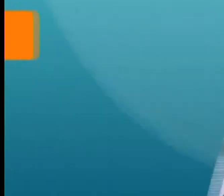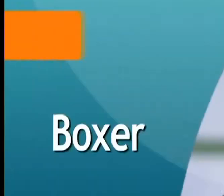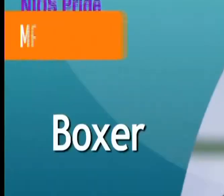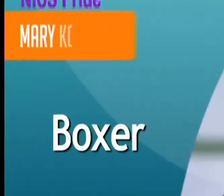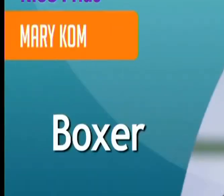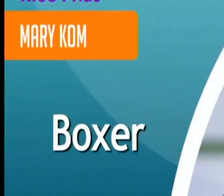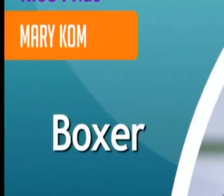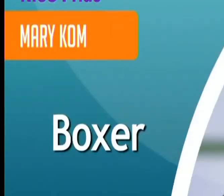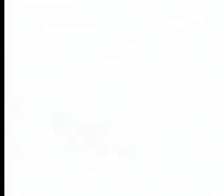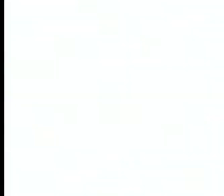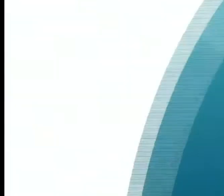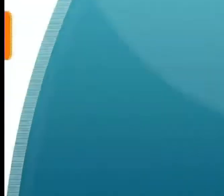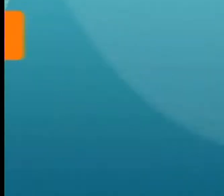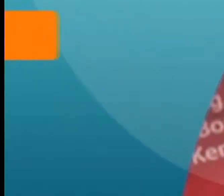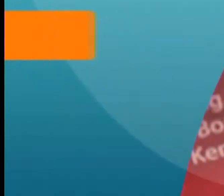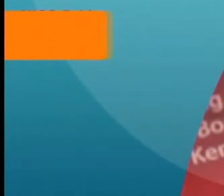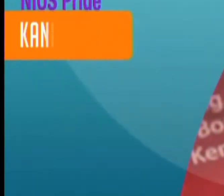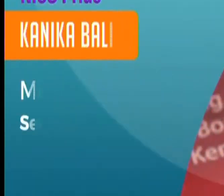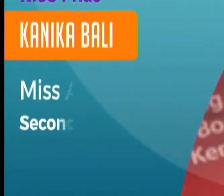चाहा केंद्र चुने।